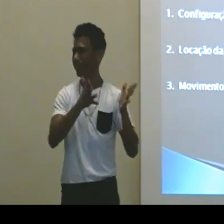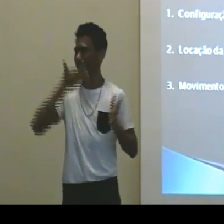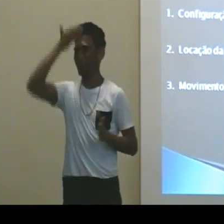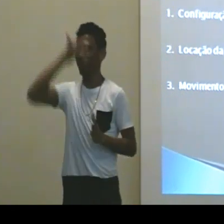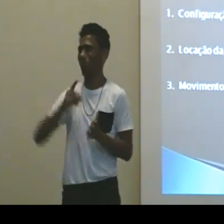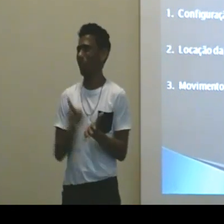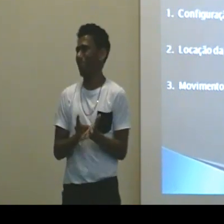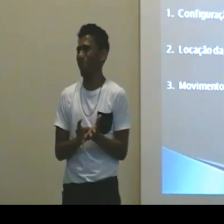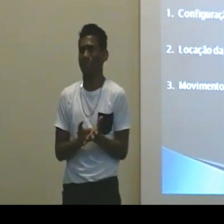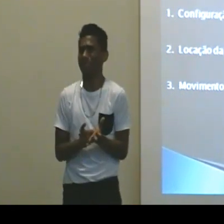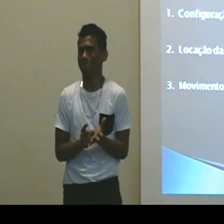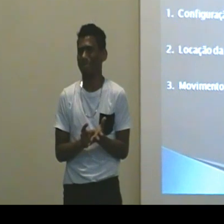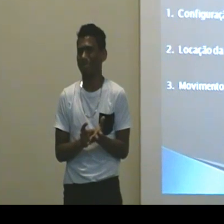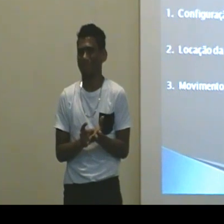Libras como língua brasileira de sinais.